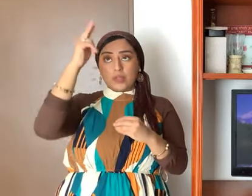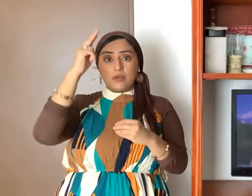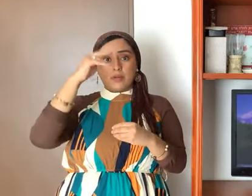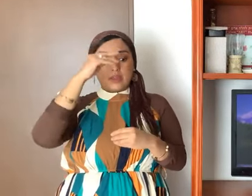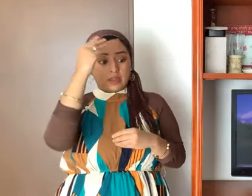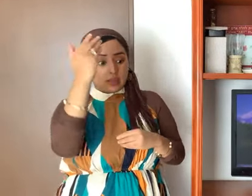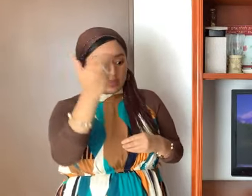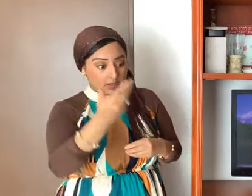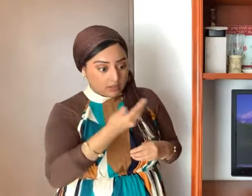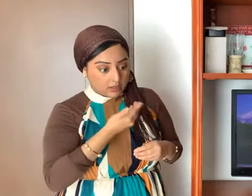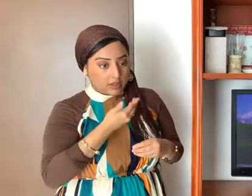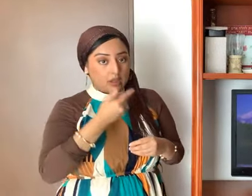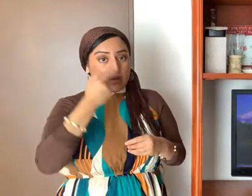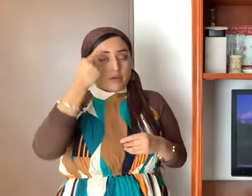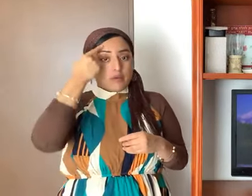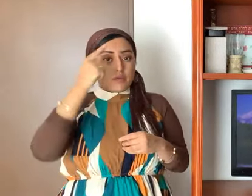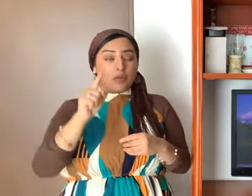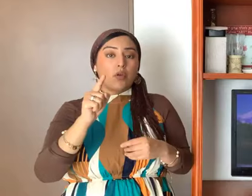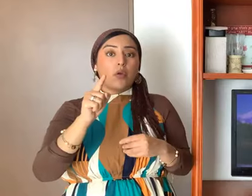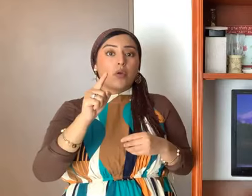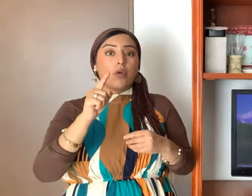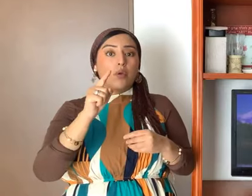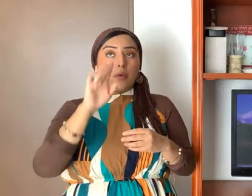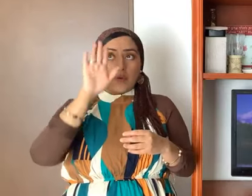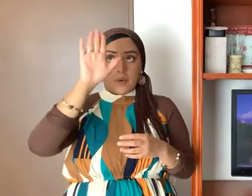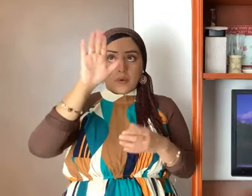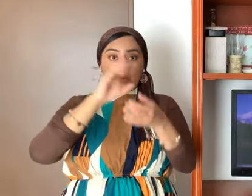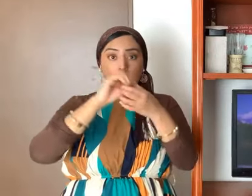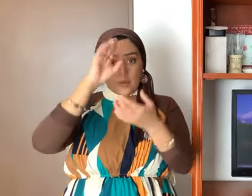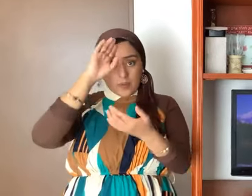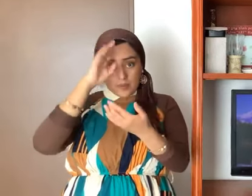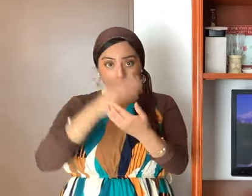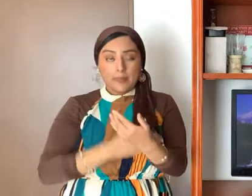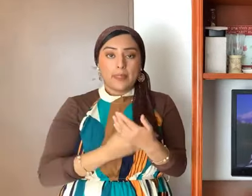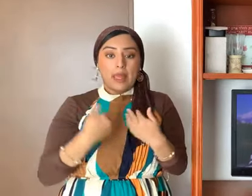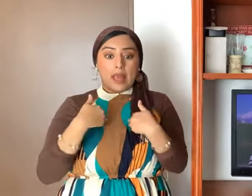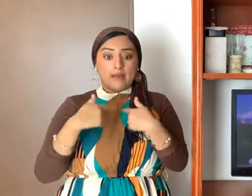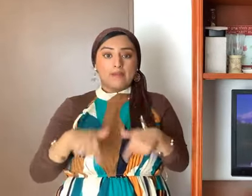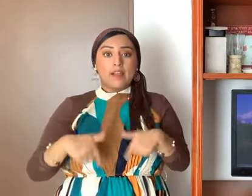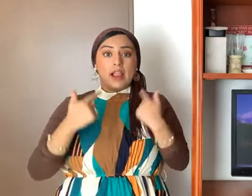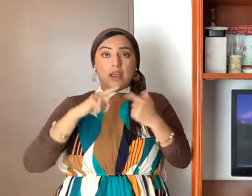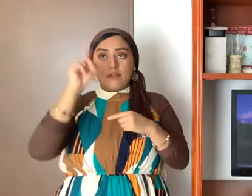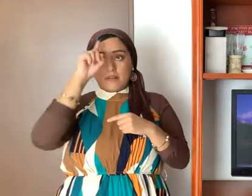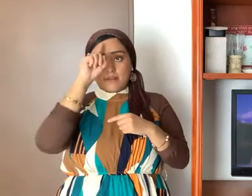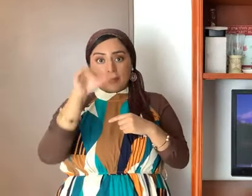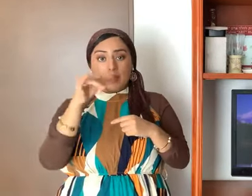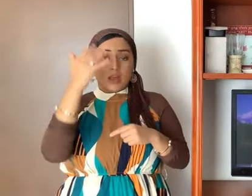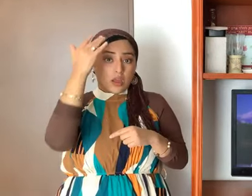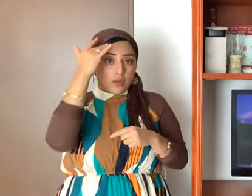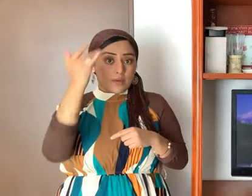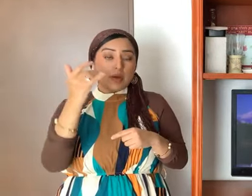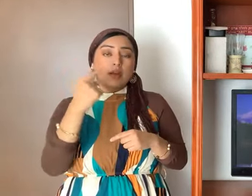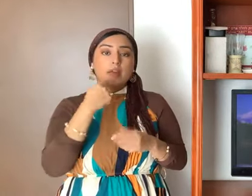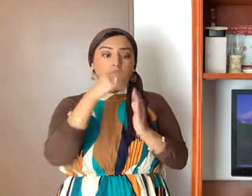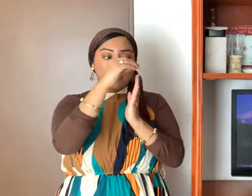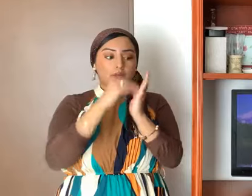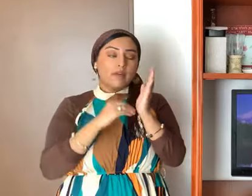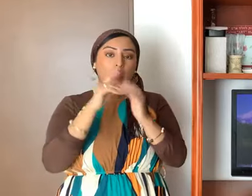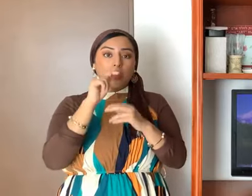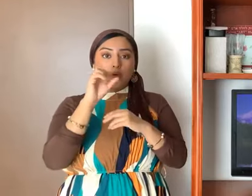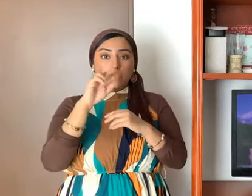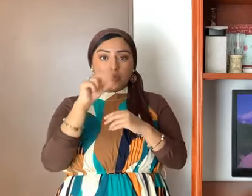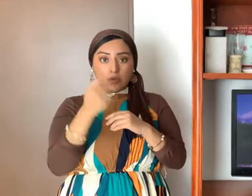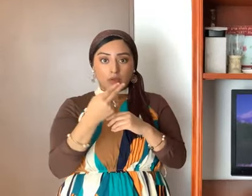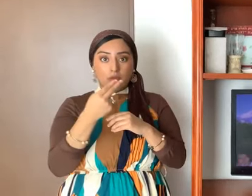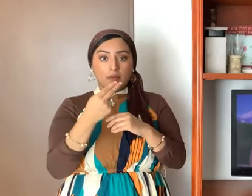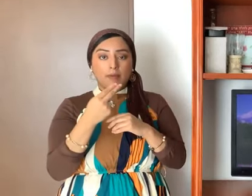el Eterno para ser hijo de Él, para poder tener vida eterna. Por eso está escrito en la Torá: